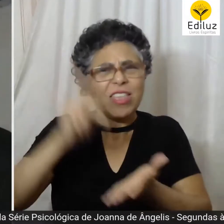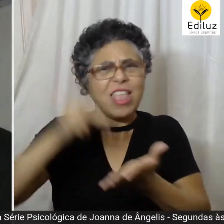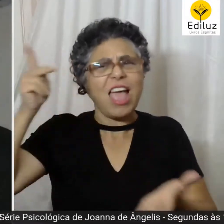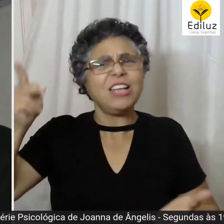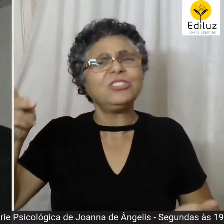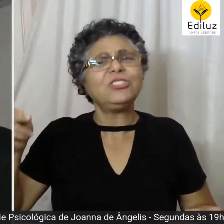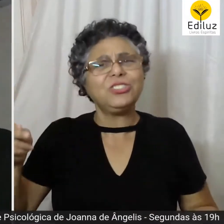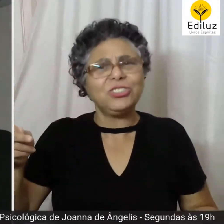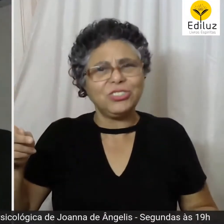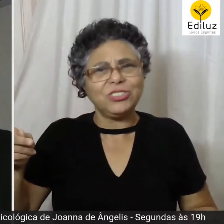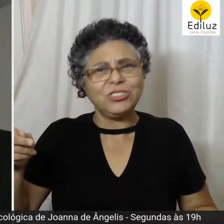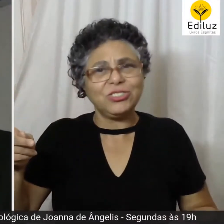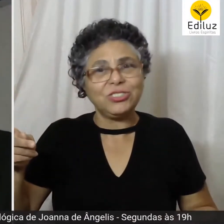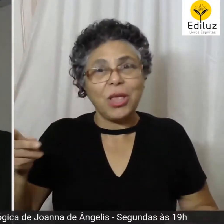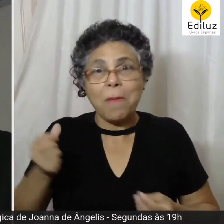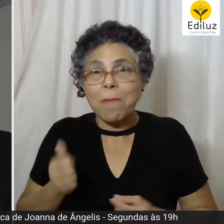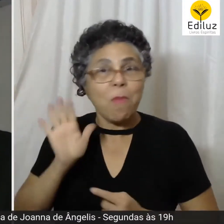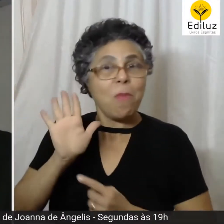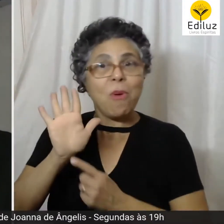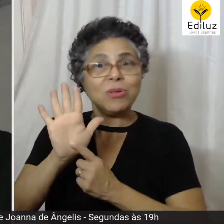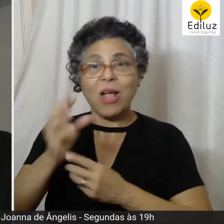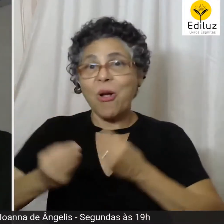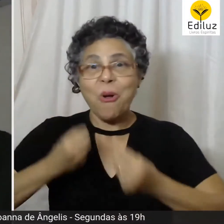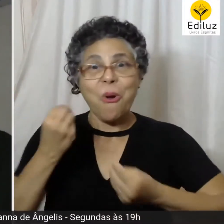e expressar-se.